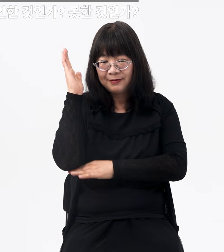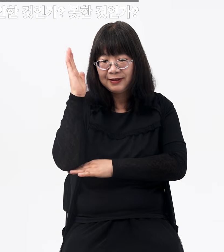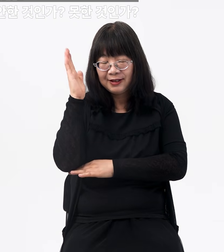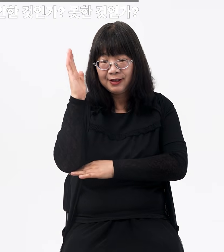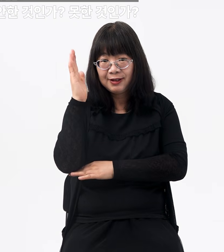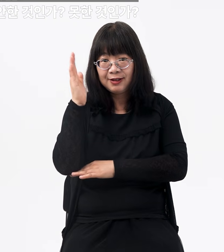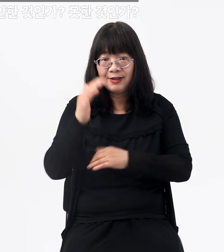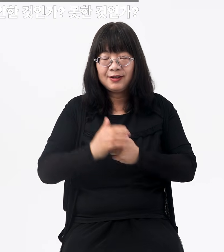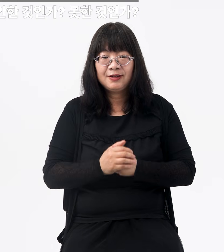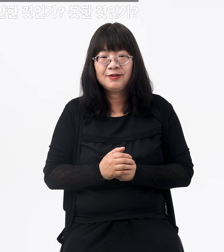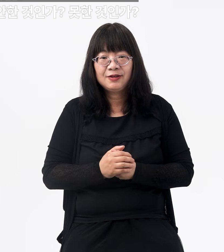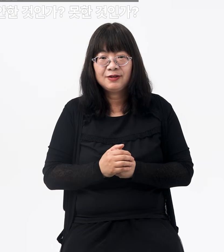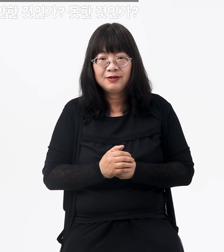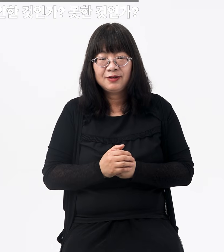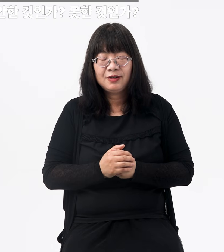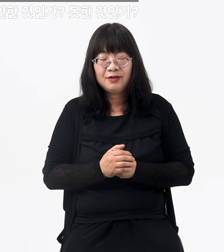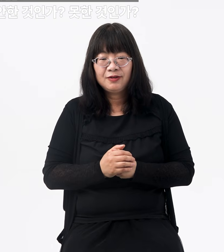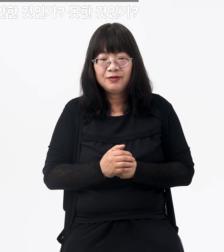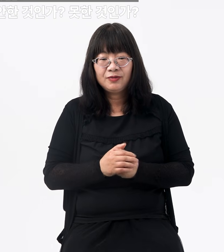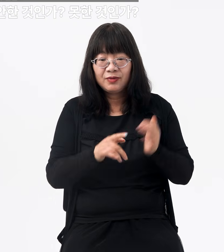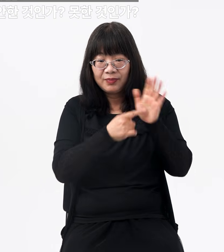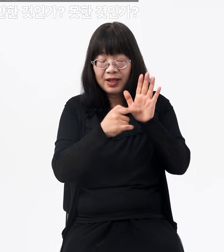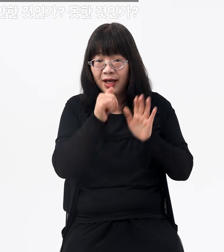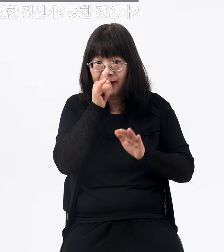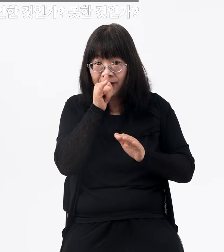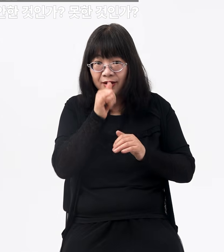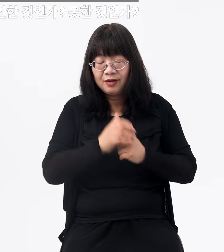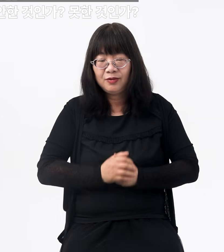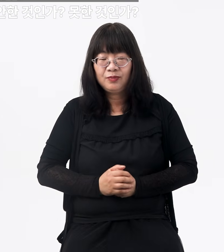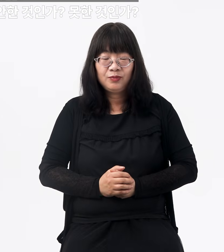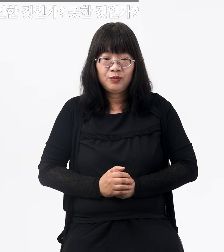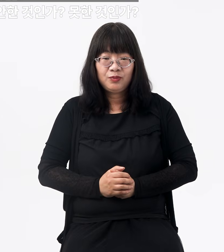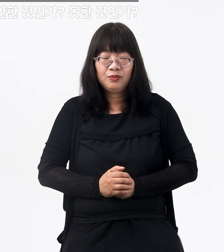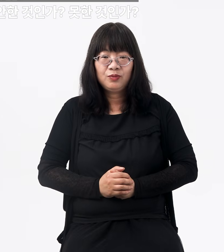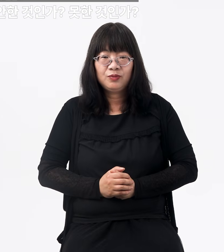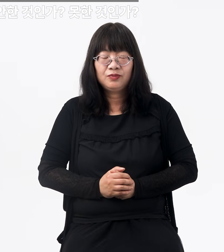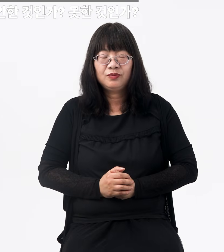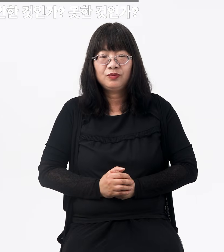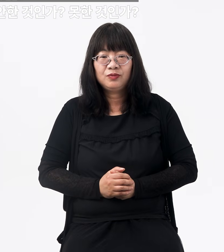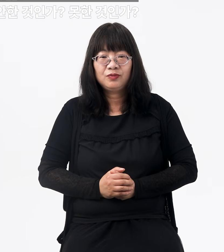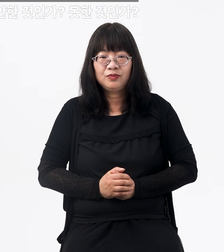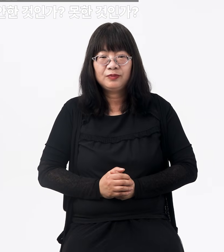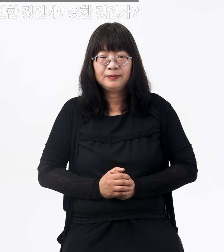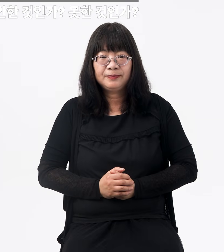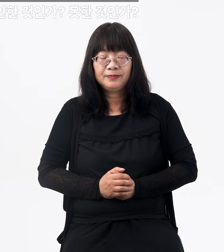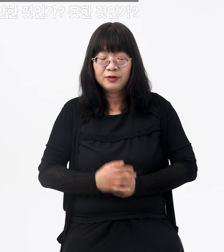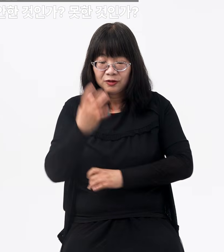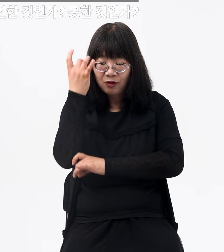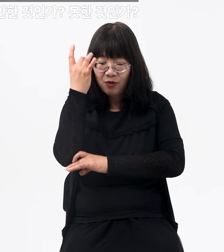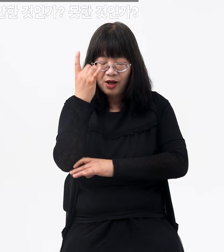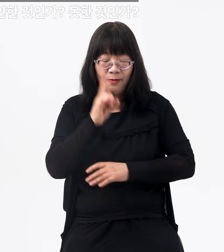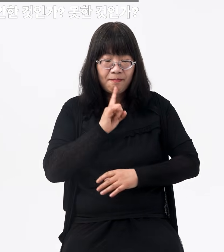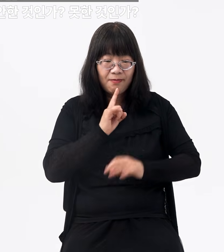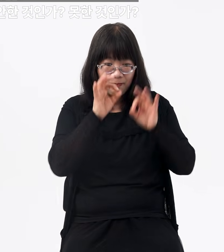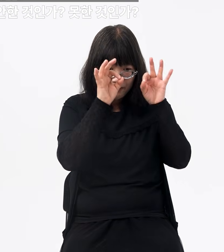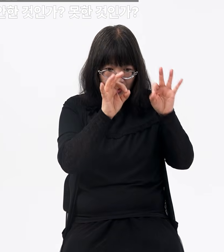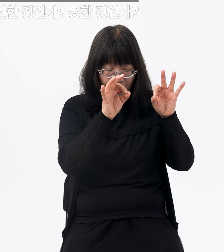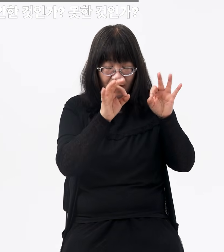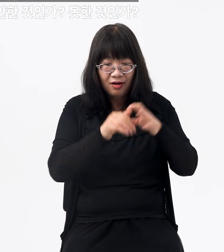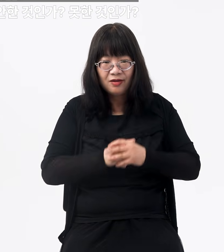이야기를 이 표현 속에 담고 있습니다. 그런데 원문을 보면